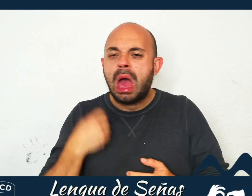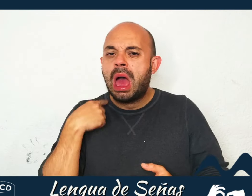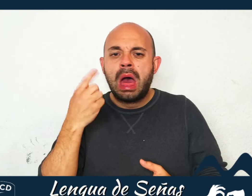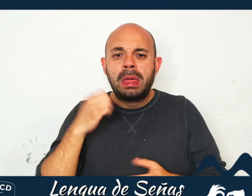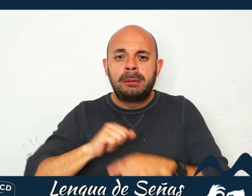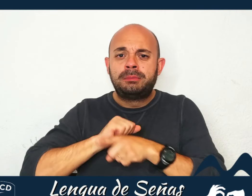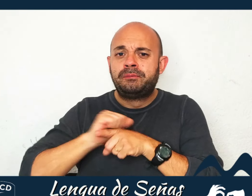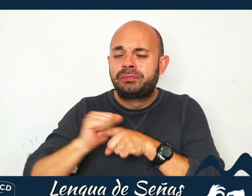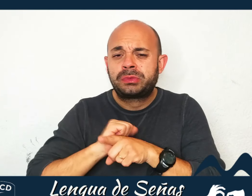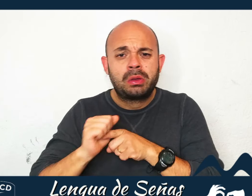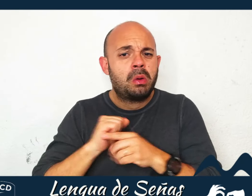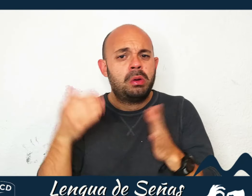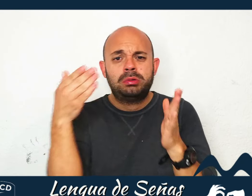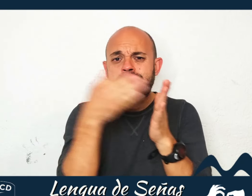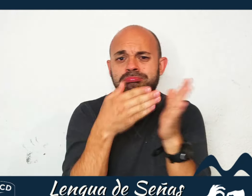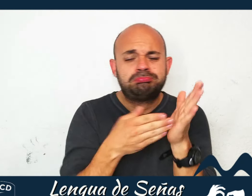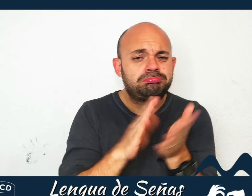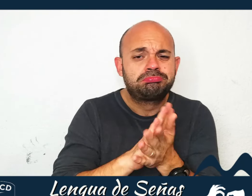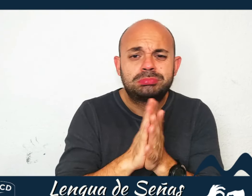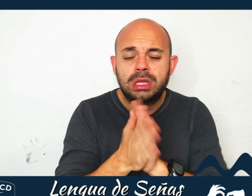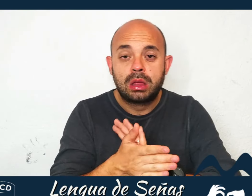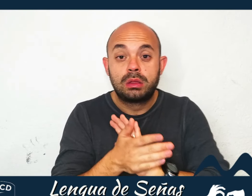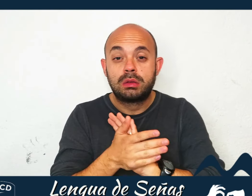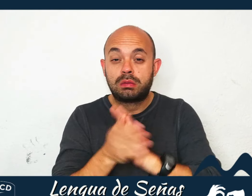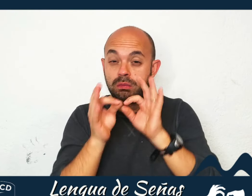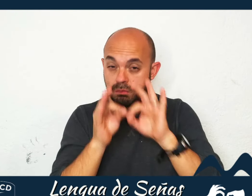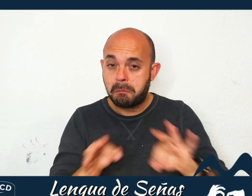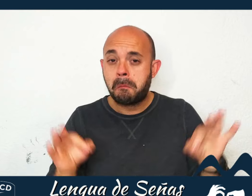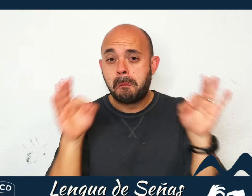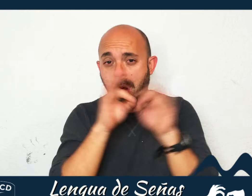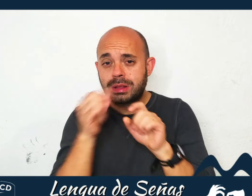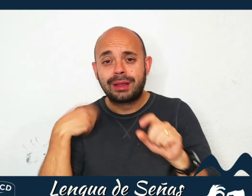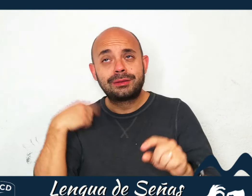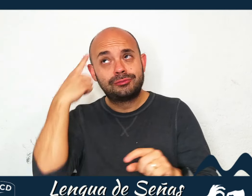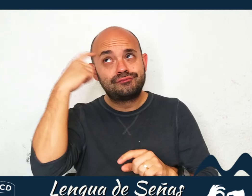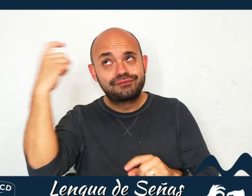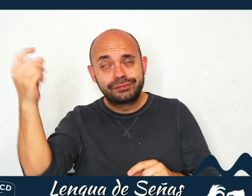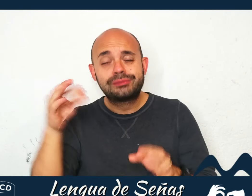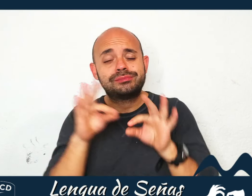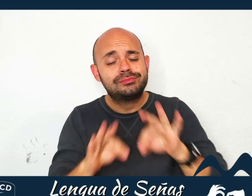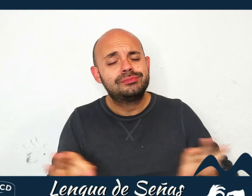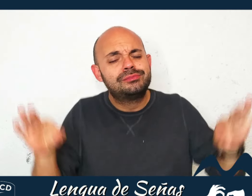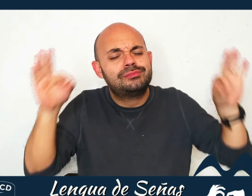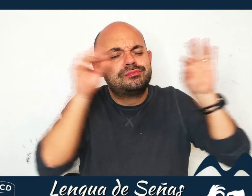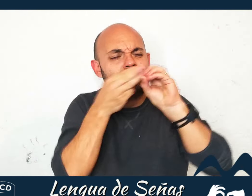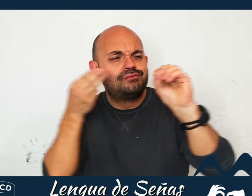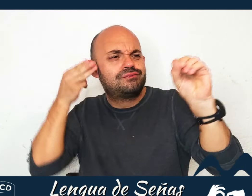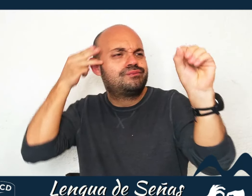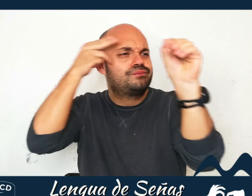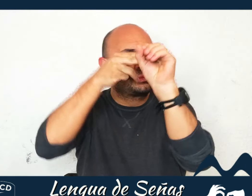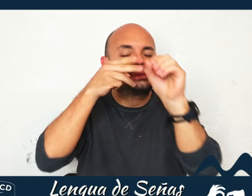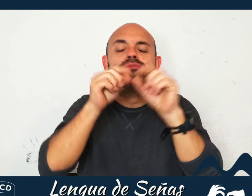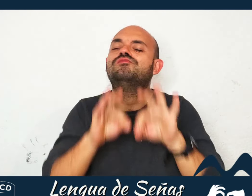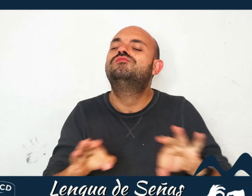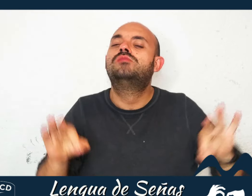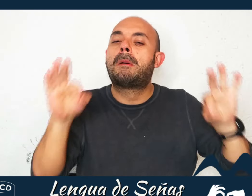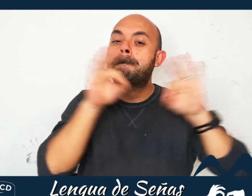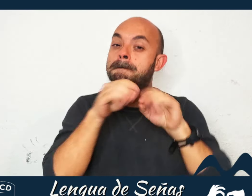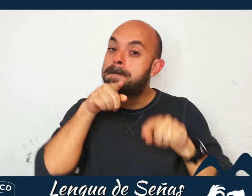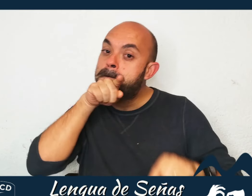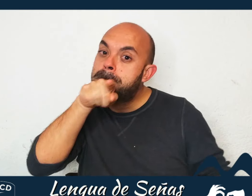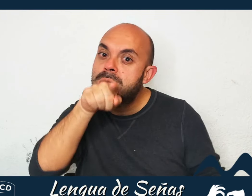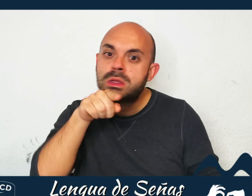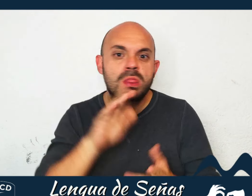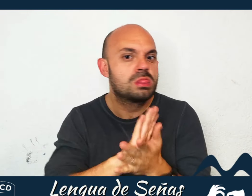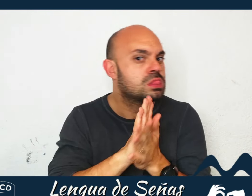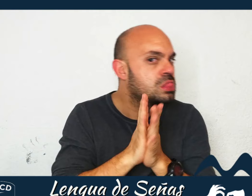hablar, no solamente tener sueños, sino ponerlas en práctica. ¿Qué hay si algún momento Dios quiere hacer